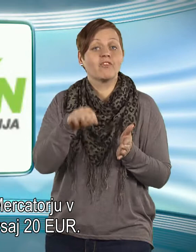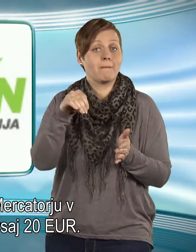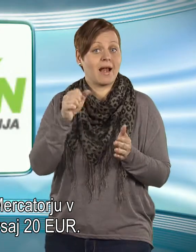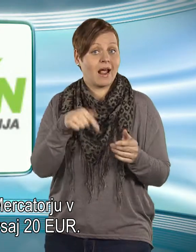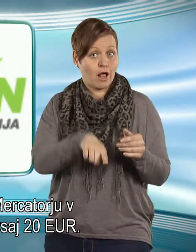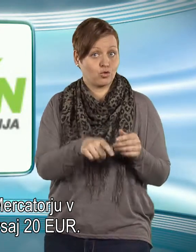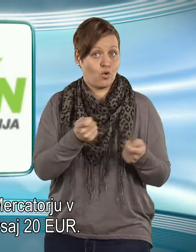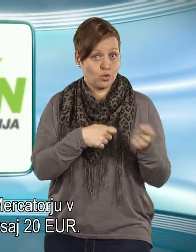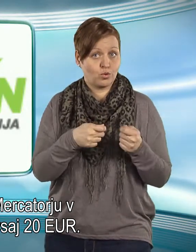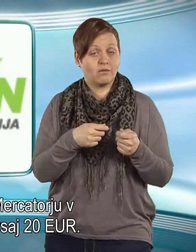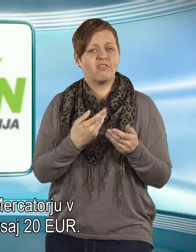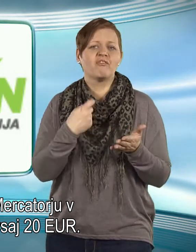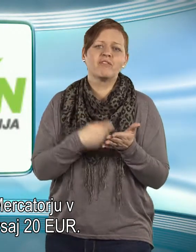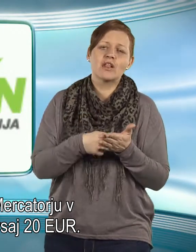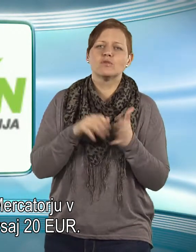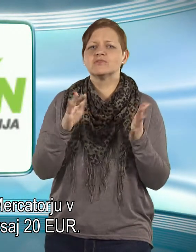vsaj 20 evrov.